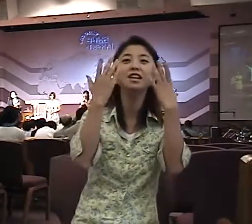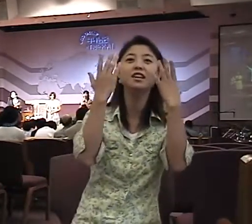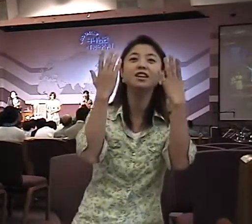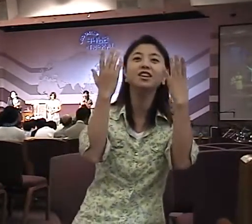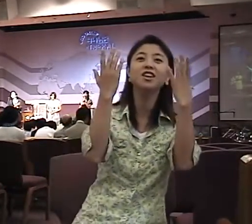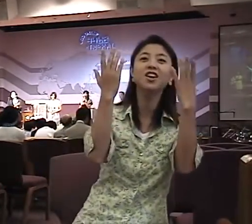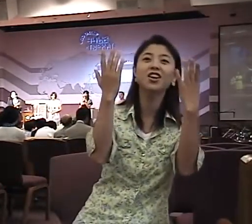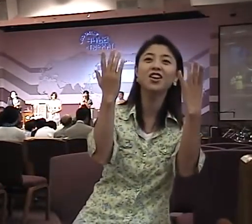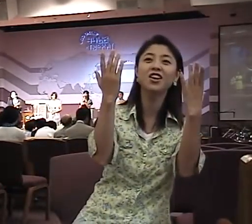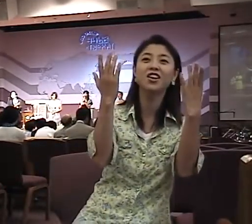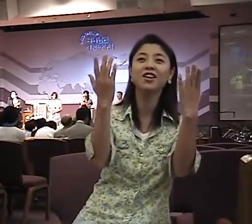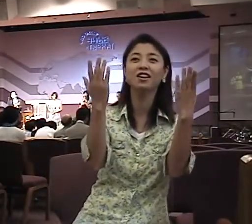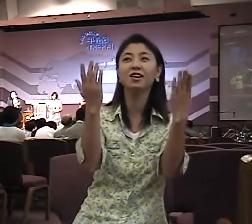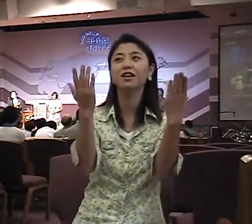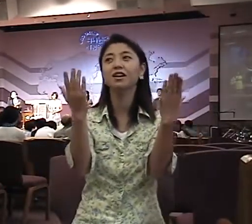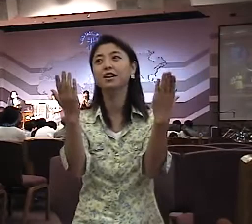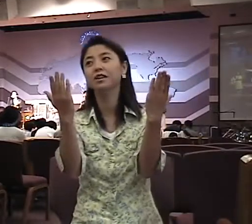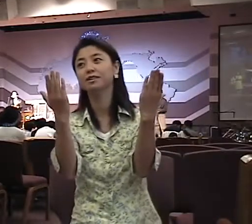나경배합니다.